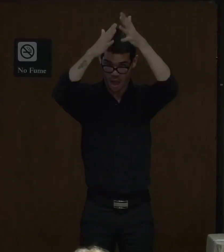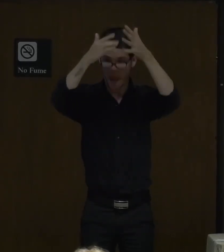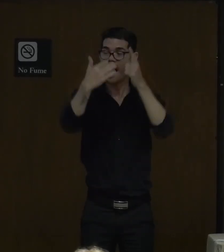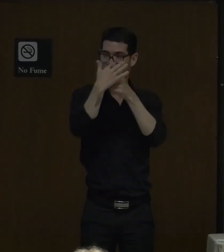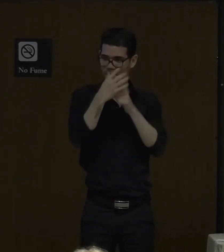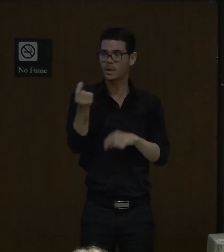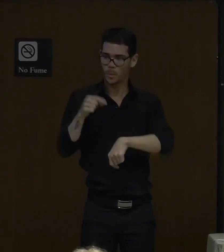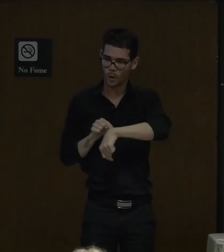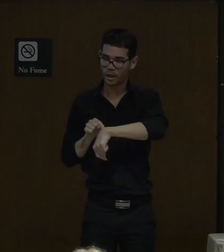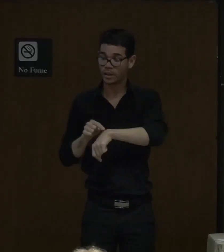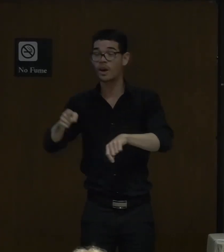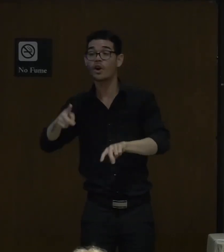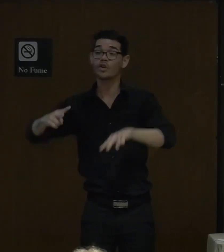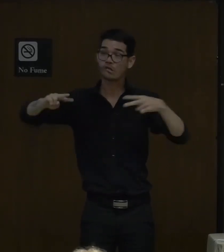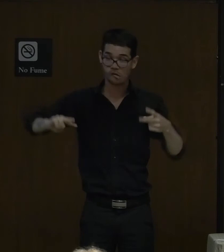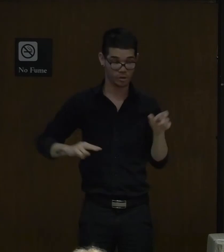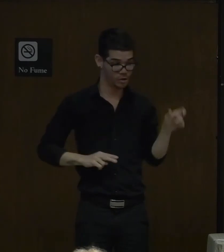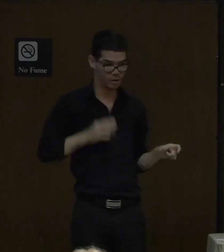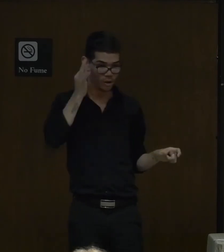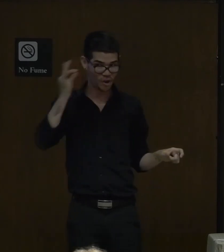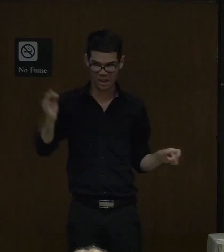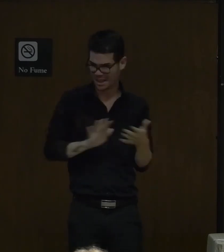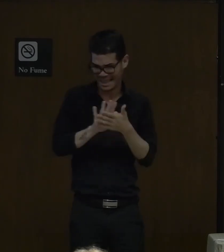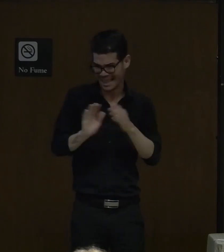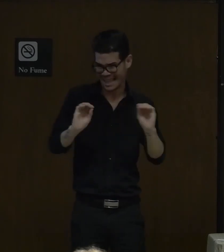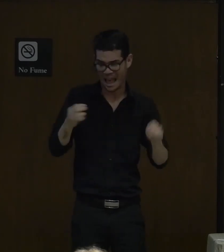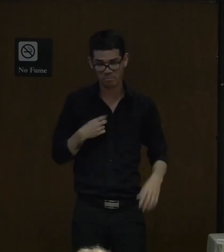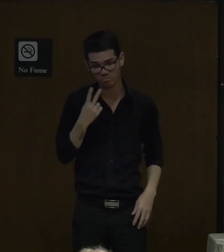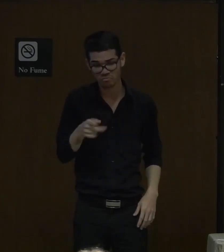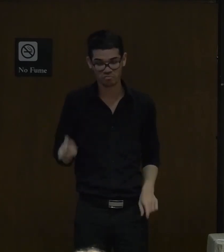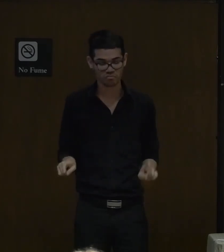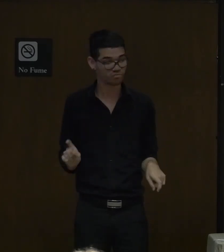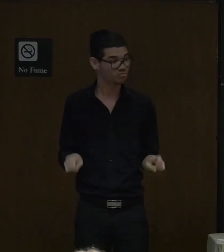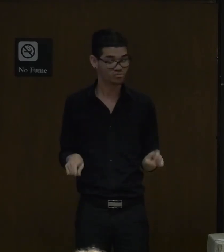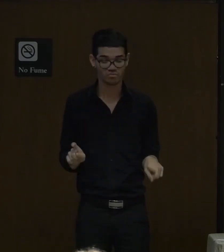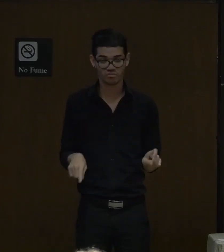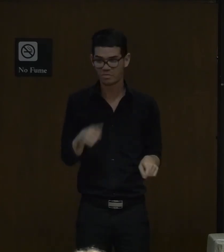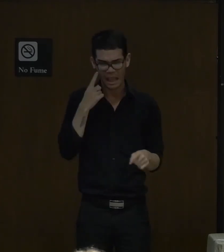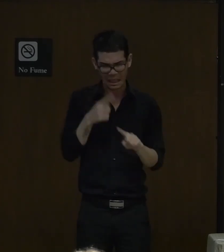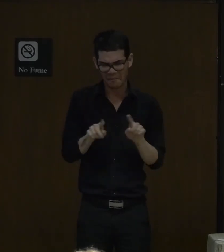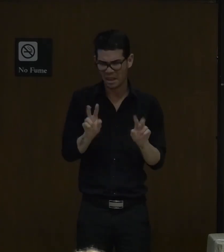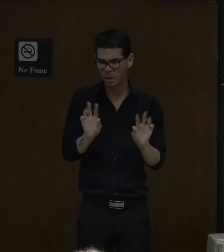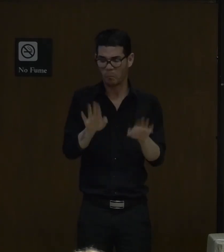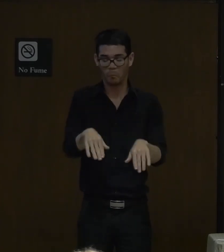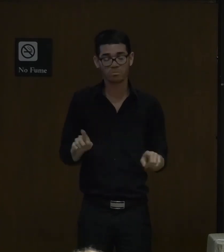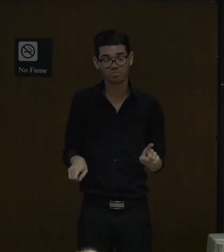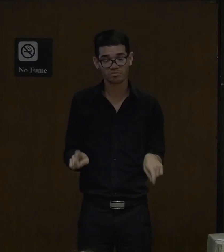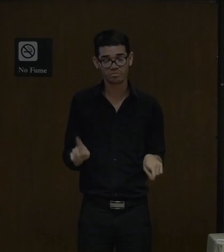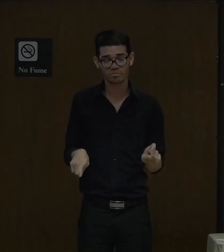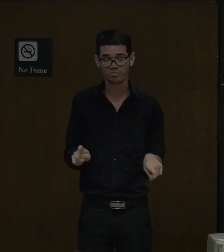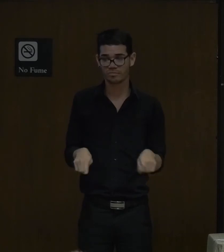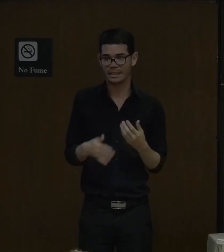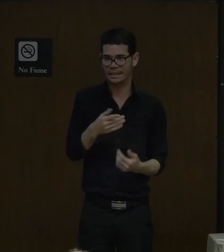grupo de control, los oyentes que no sabían lengua de señas, para ellos no había diferencia. Ellos reaccionaban igual a todos los pares de